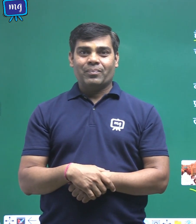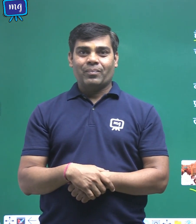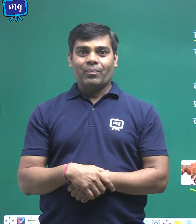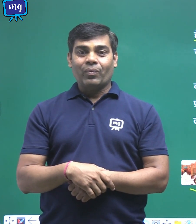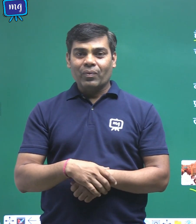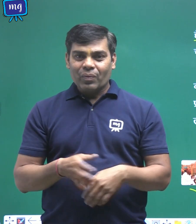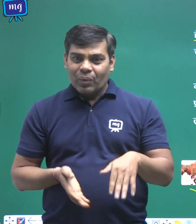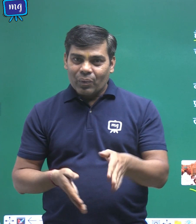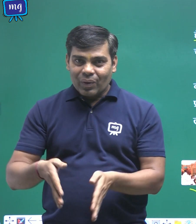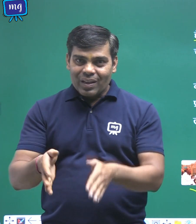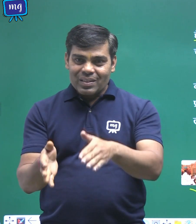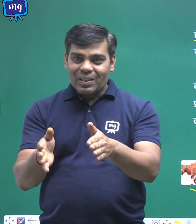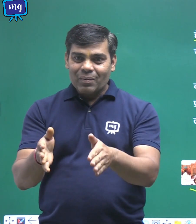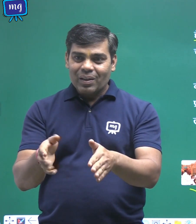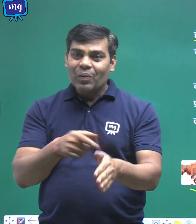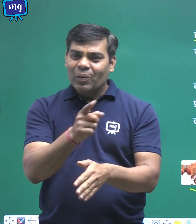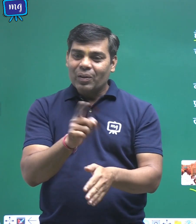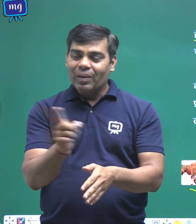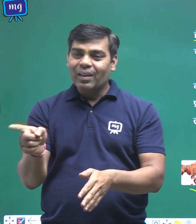गली गली में